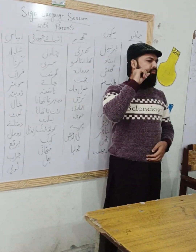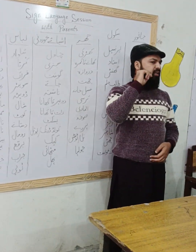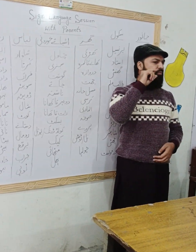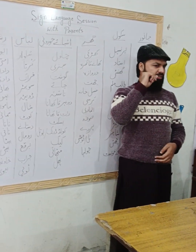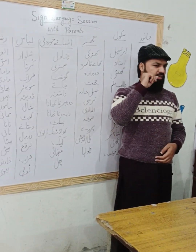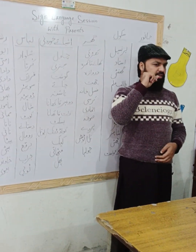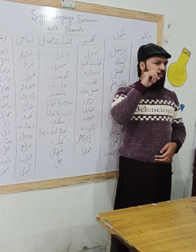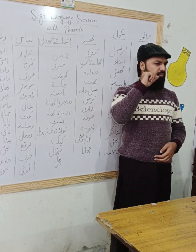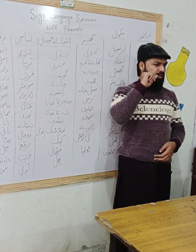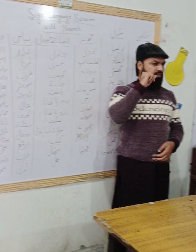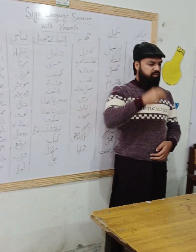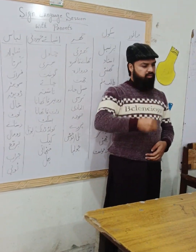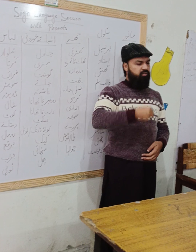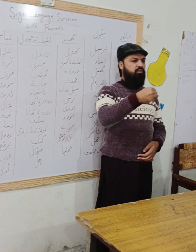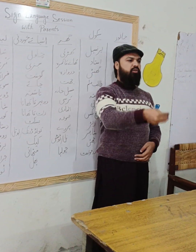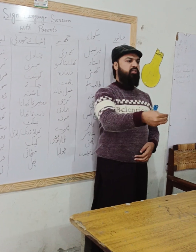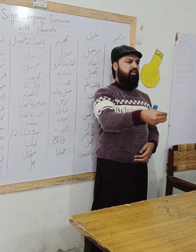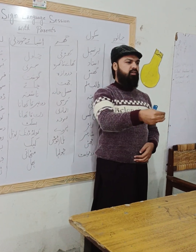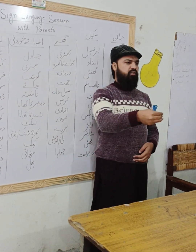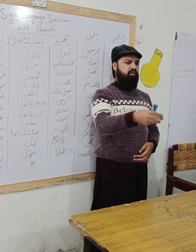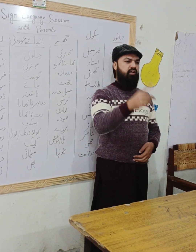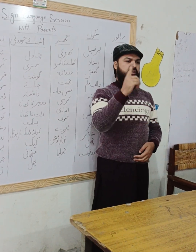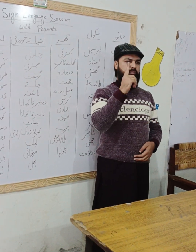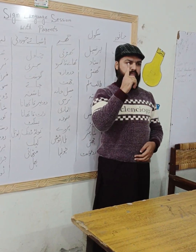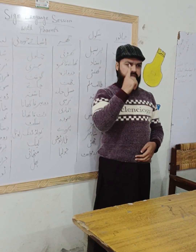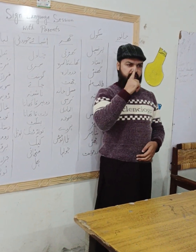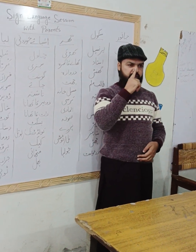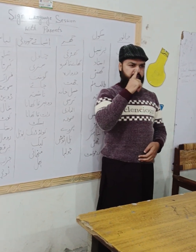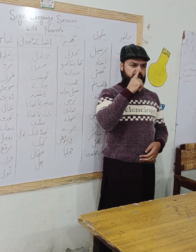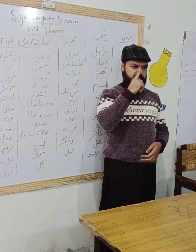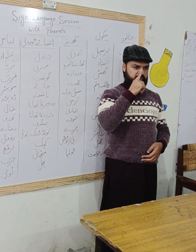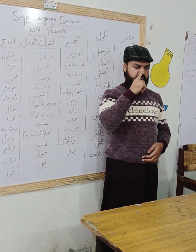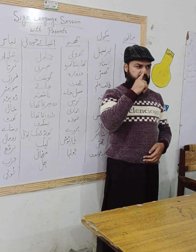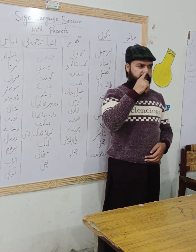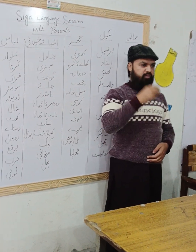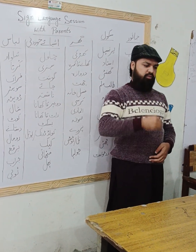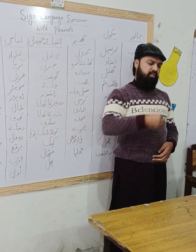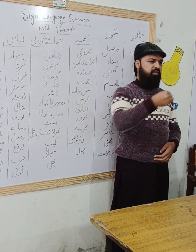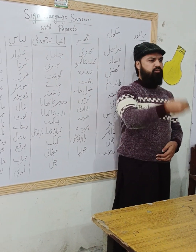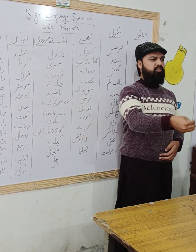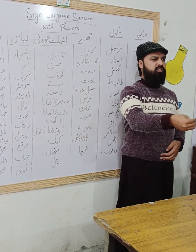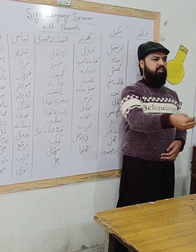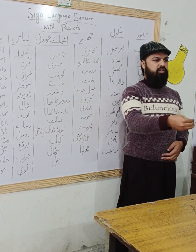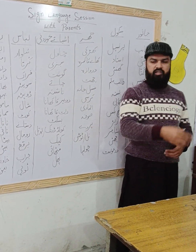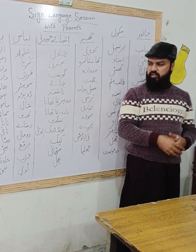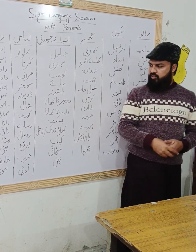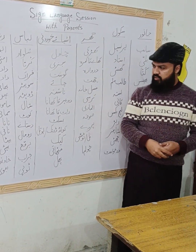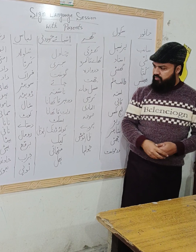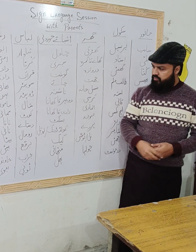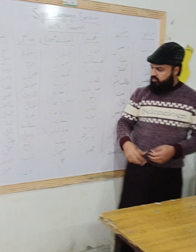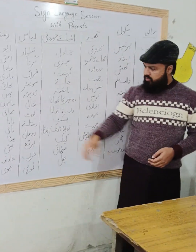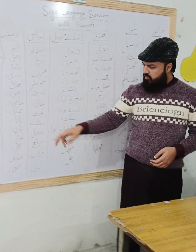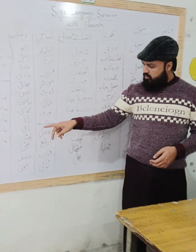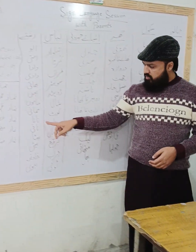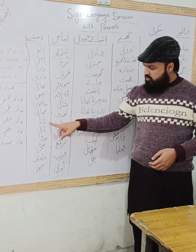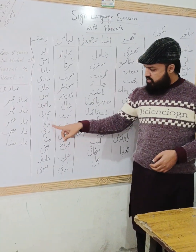मर्द लगाएंगे, अगर मामी है मर्द तो ये इस तरह इशारा है। इस तरह नाना